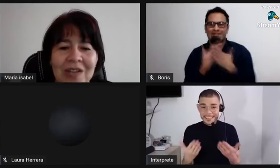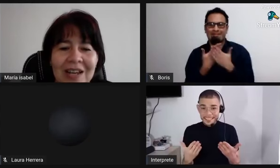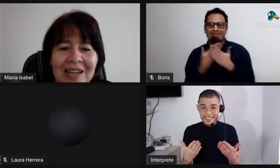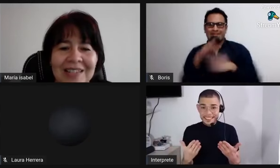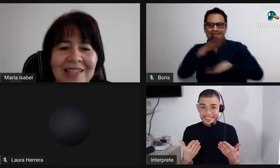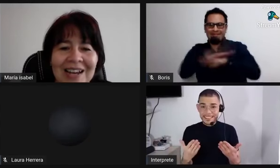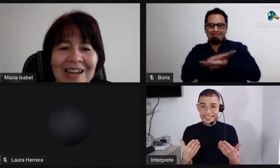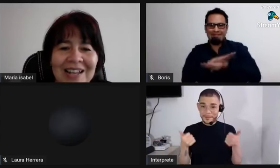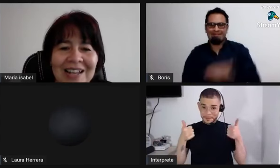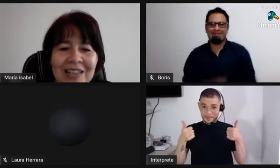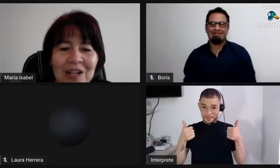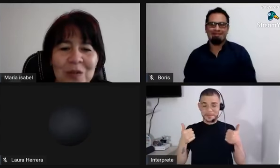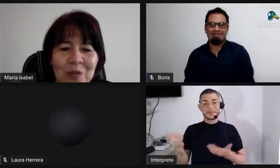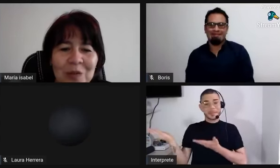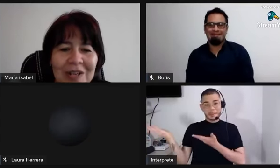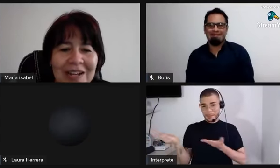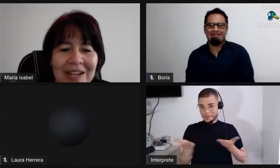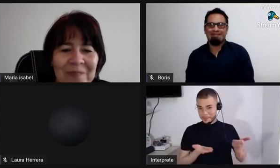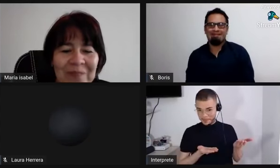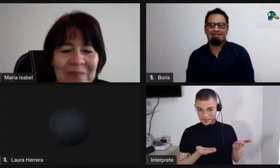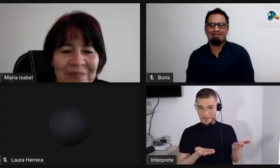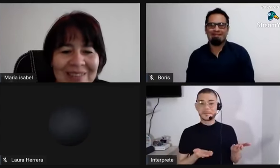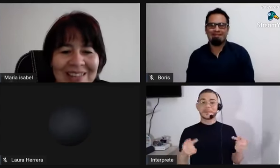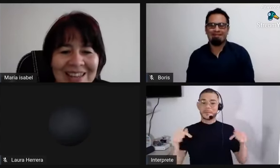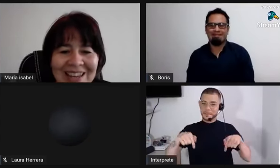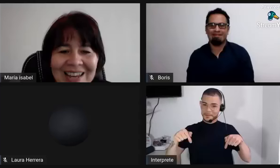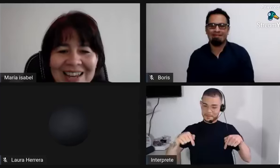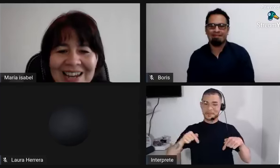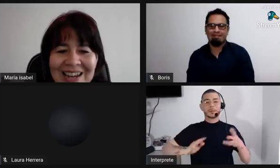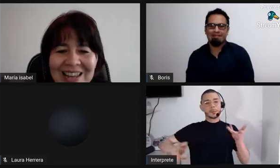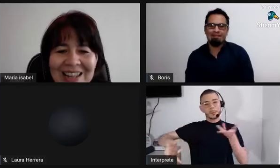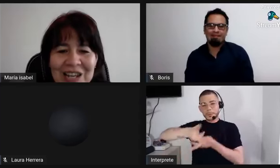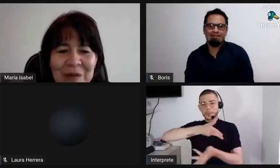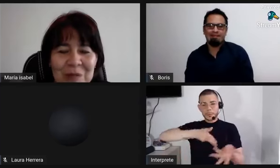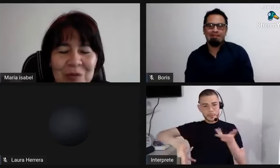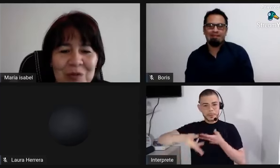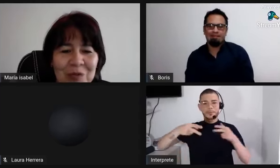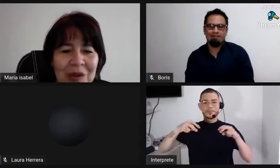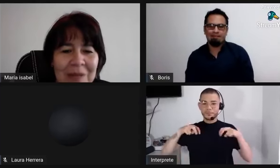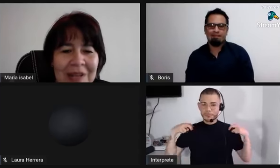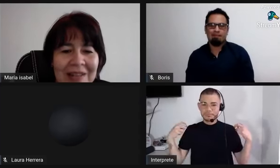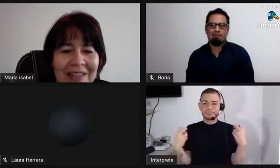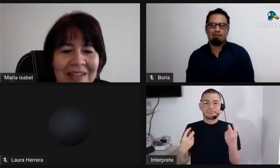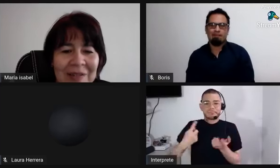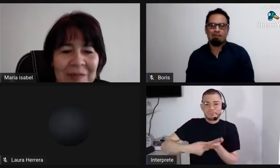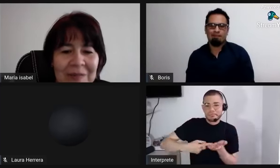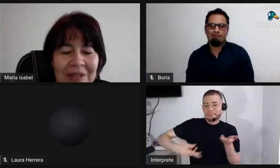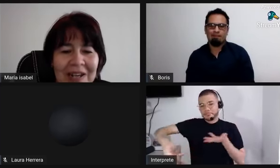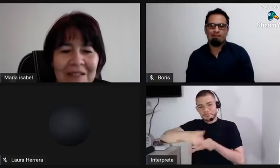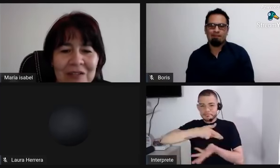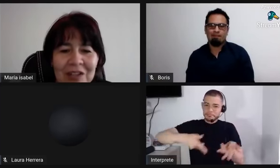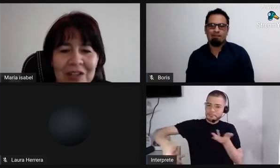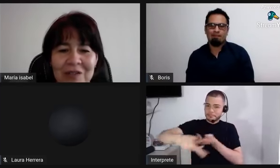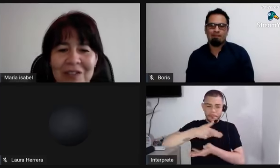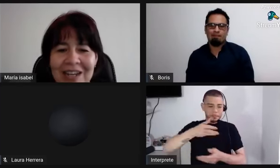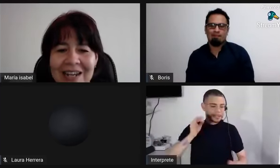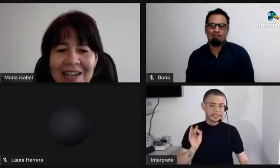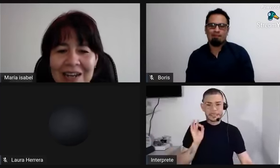Bienvenidos a esta tertulia que tenemos usualmente en la Biblioteca Luis Ángel